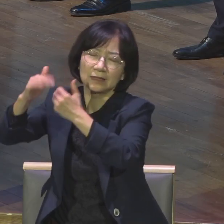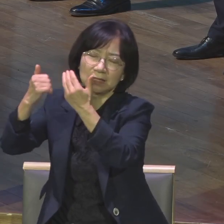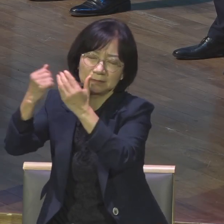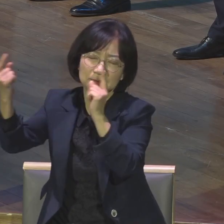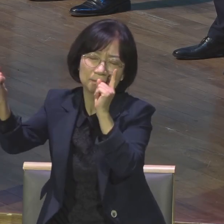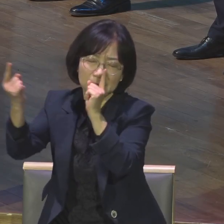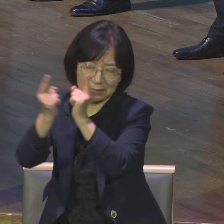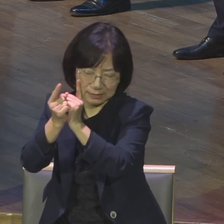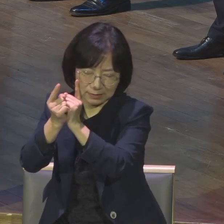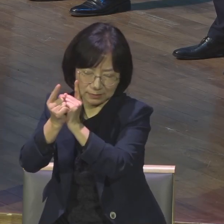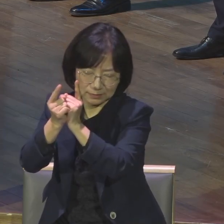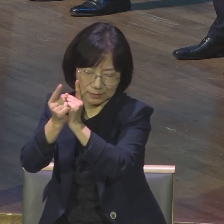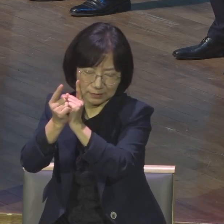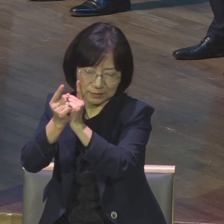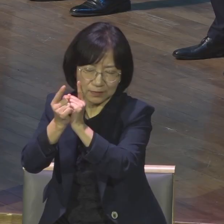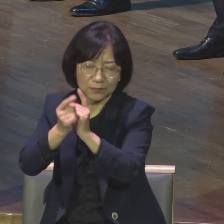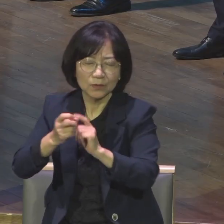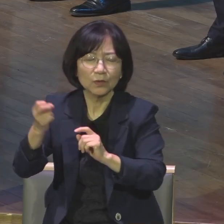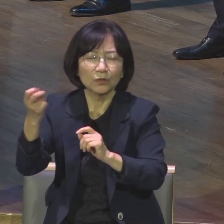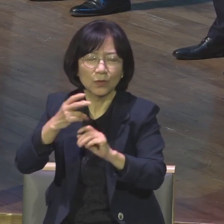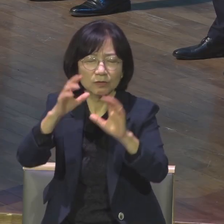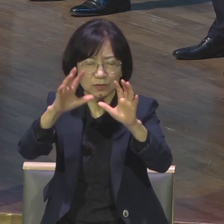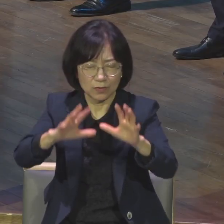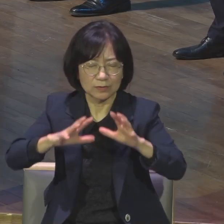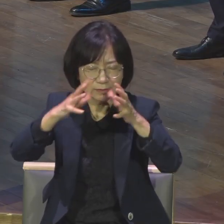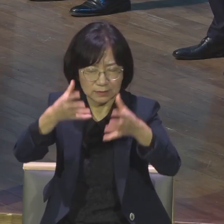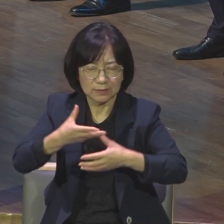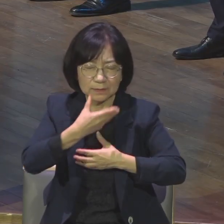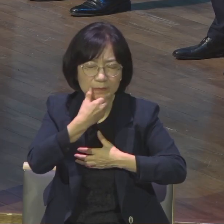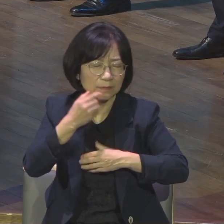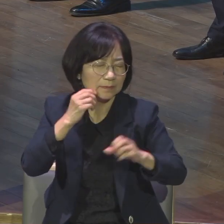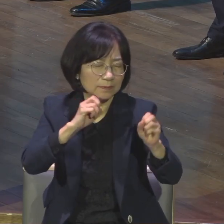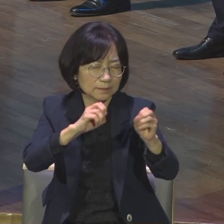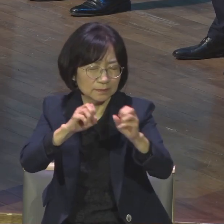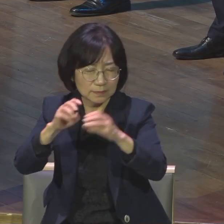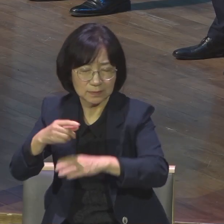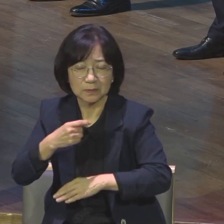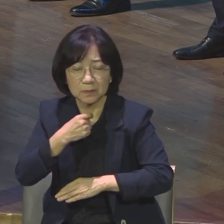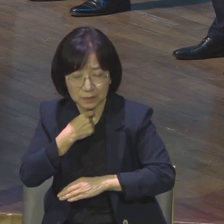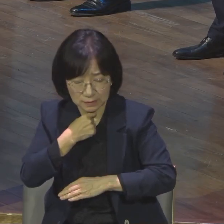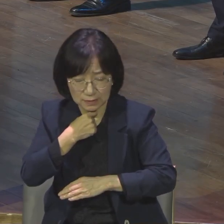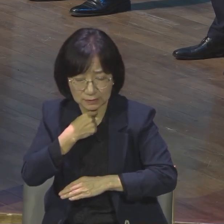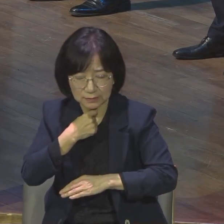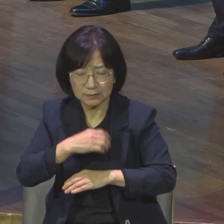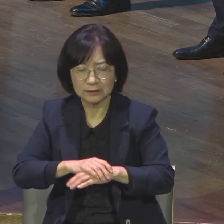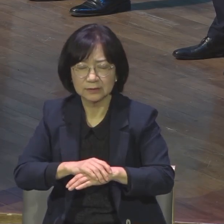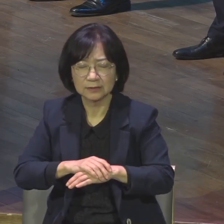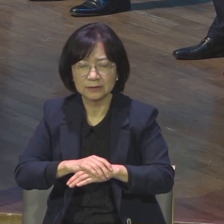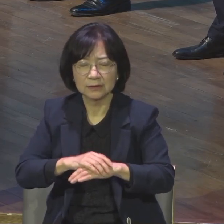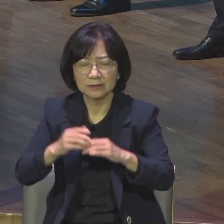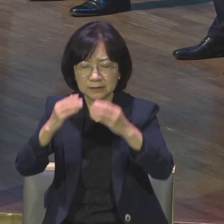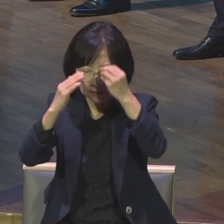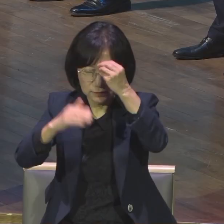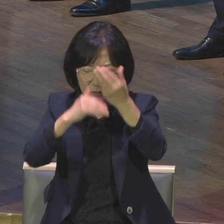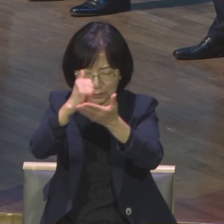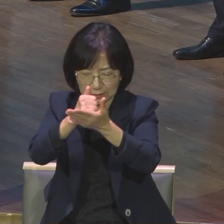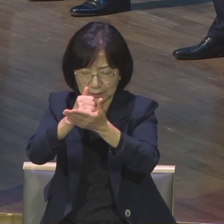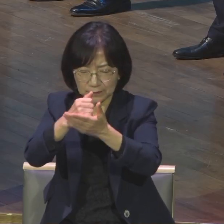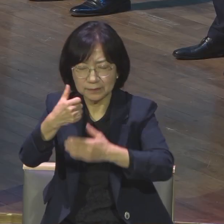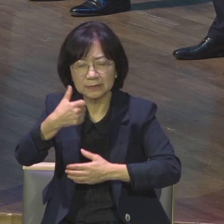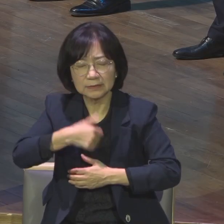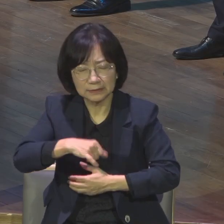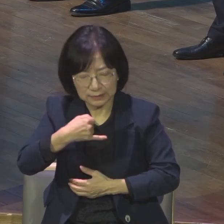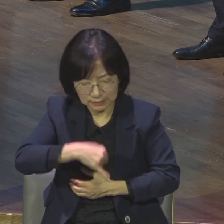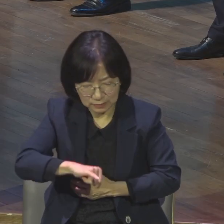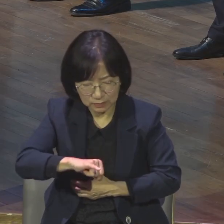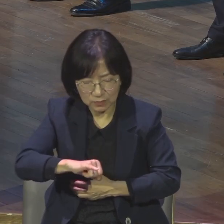전 세계에 증거하기를 소원하는 오늘 김용기도 참석한 주의 귀한 백성들과 자라는 우리 다음 세대의 머리 위에 해외 지역의 모든 성사님들